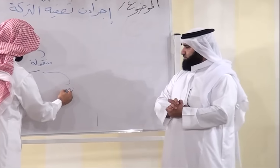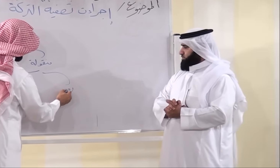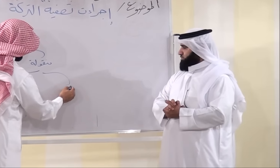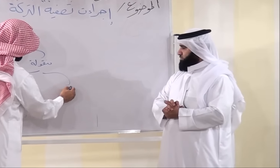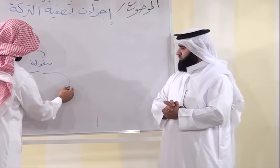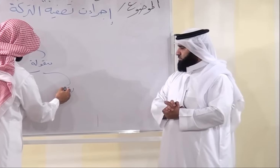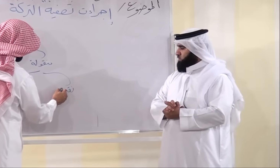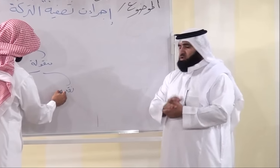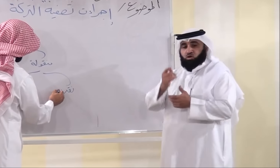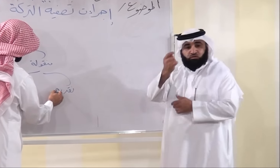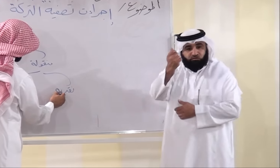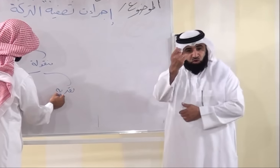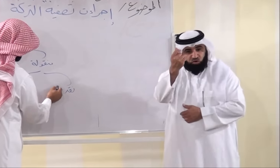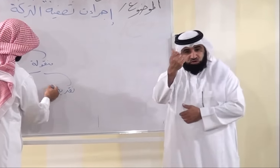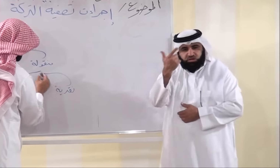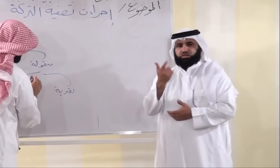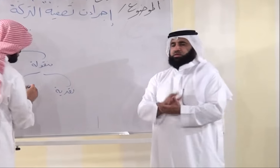نقدية